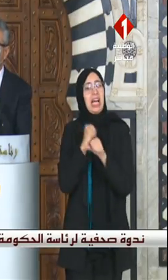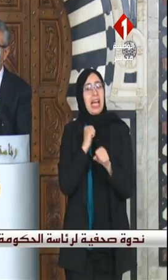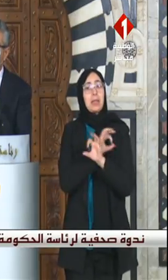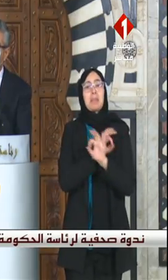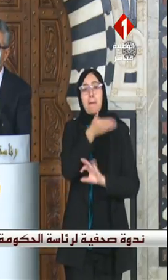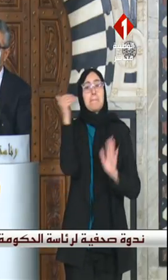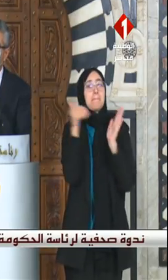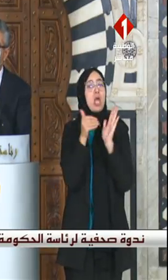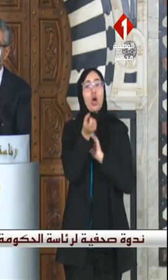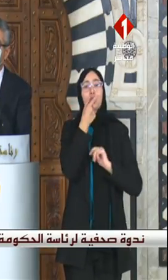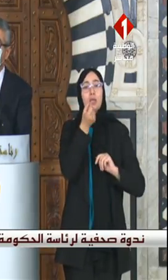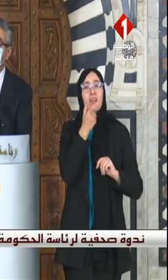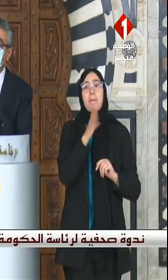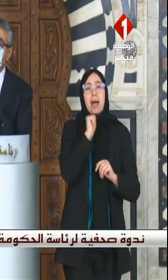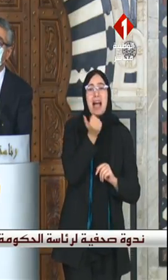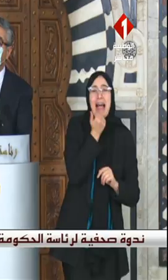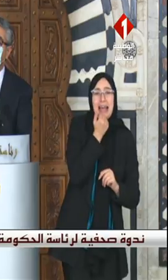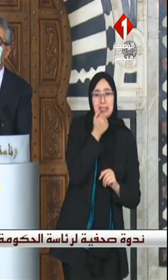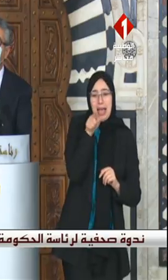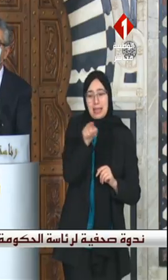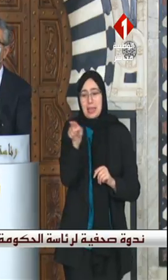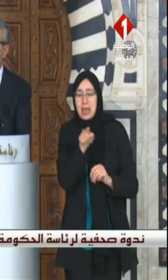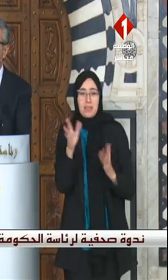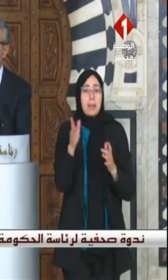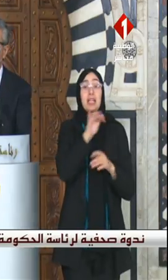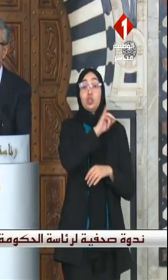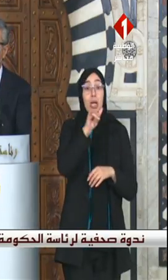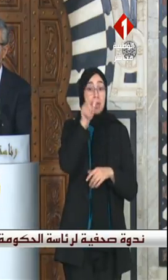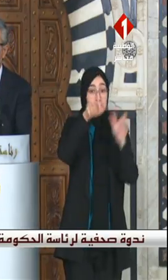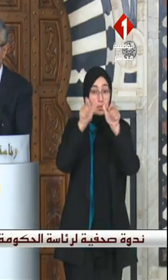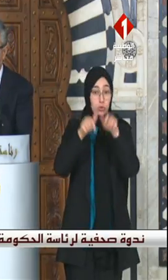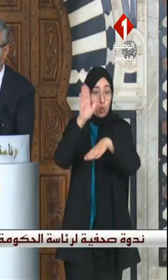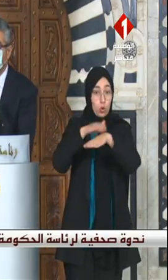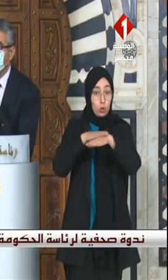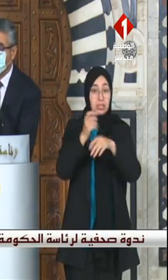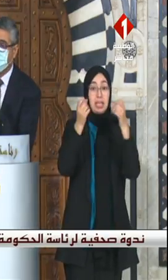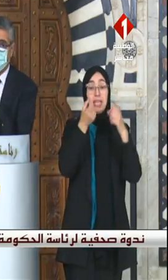باش يعطيوا أحسن علاج باش نمنعوا أكثر ما يمكن من المرضى متاعنا.